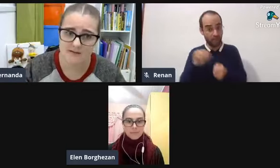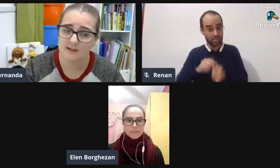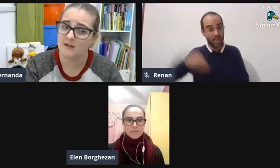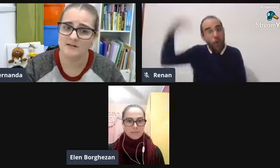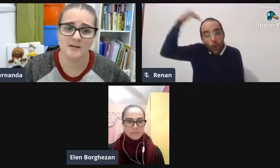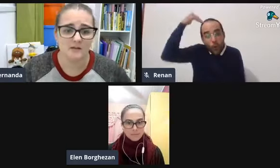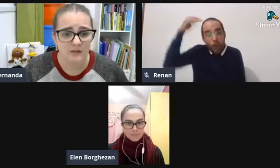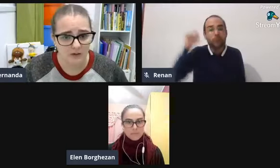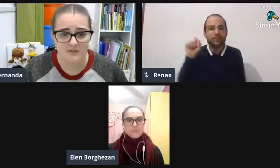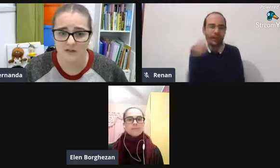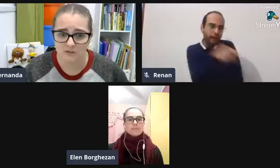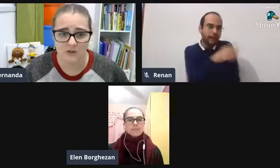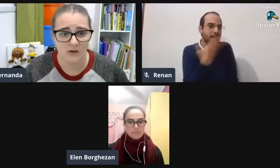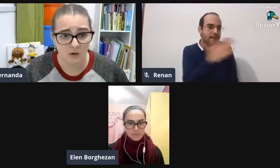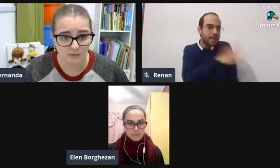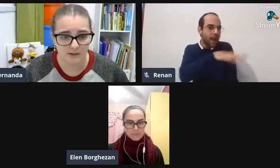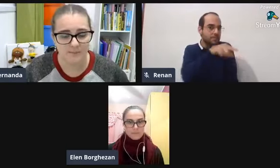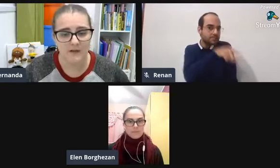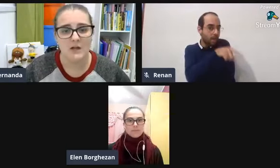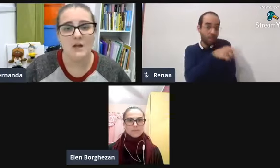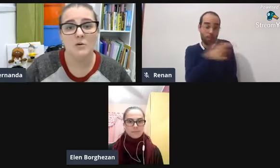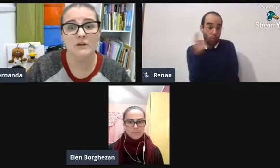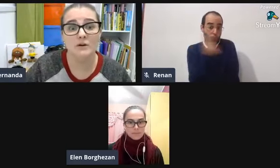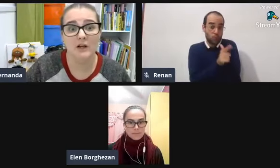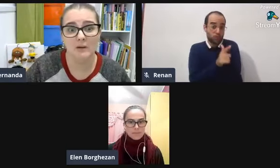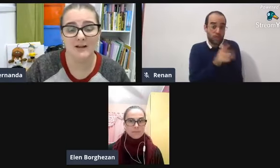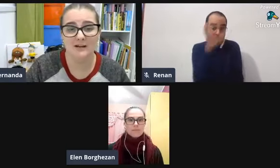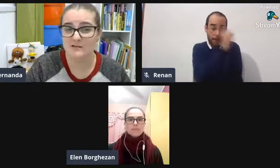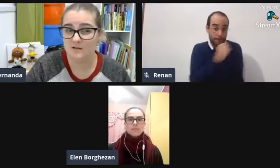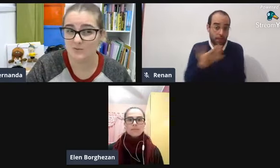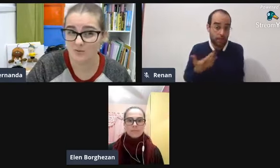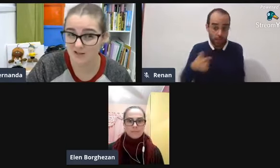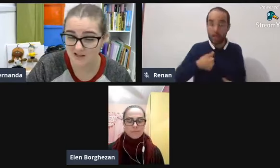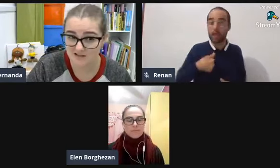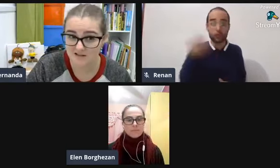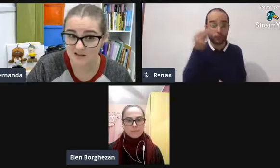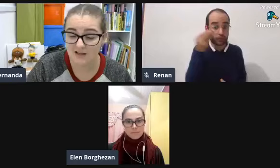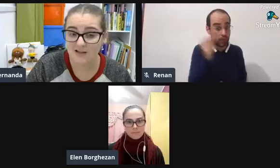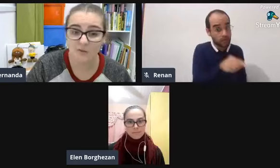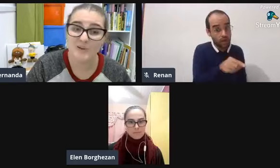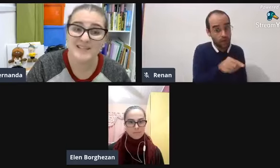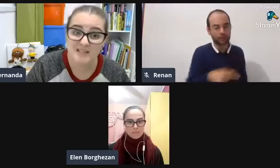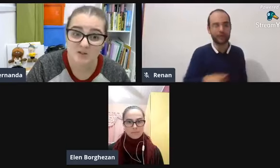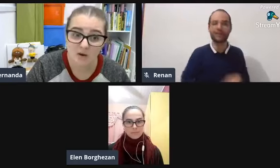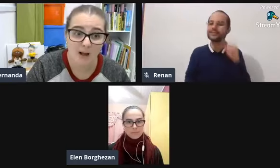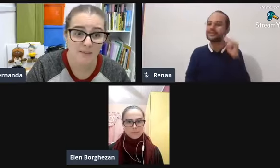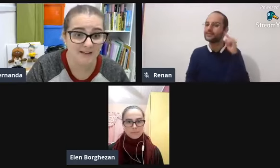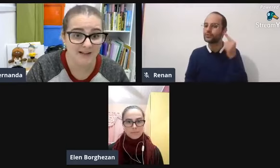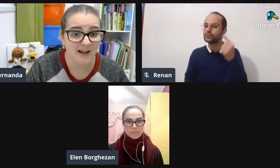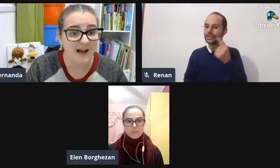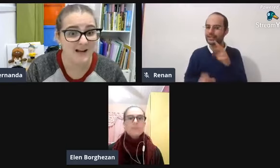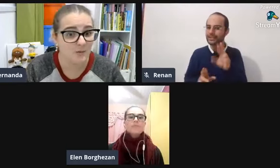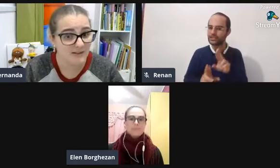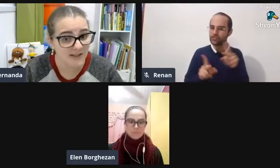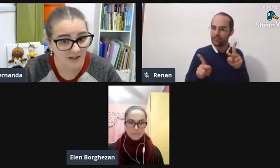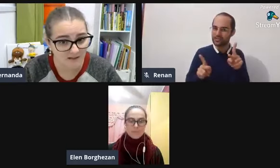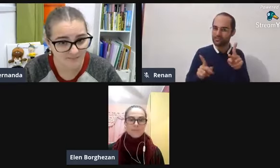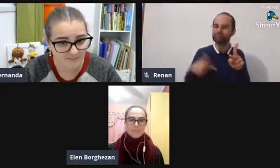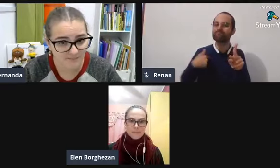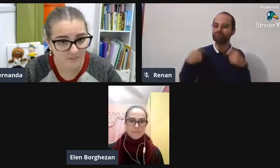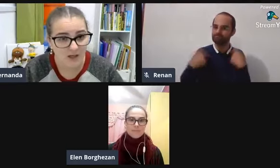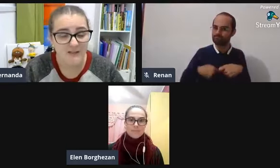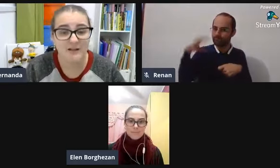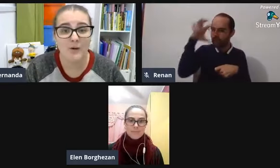para a criança que não está conseguindo dar conta. Quando eu ganho uma criança com surdez, eu preciso aprender a língua